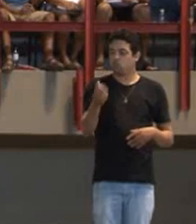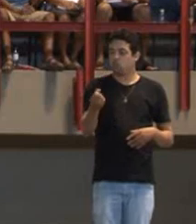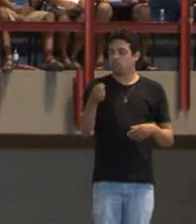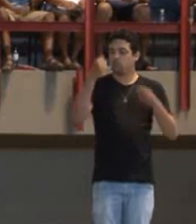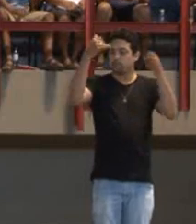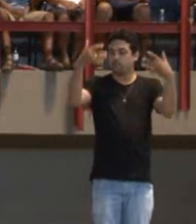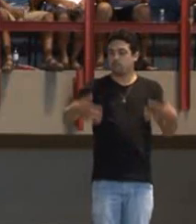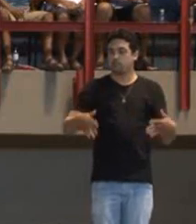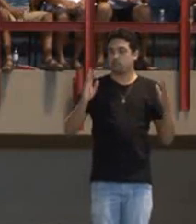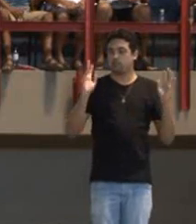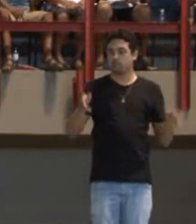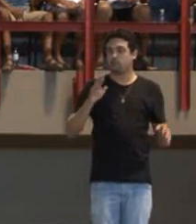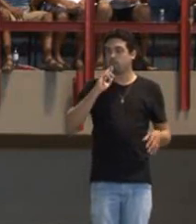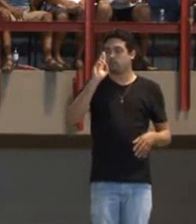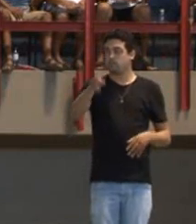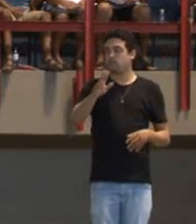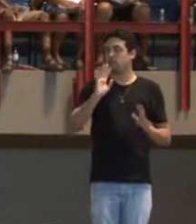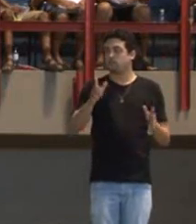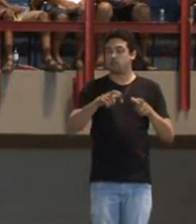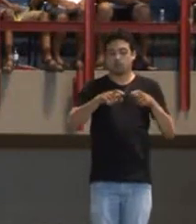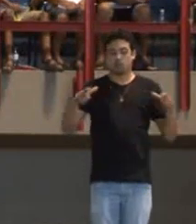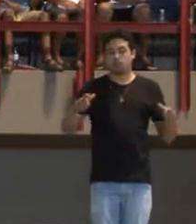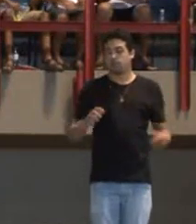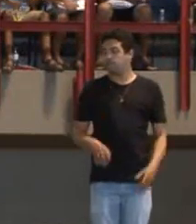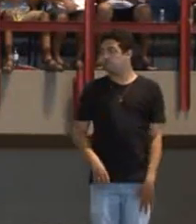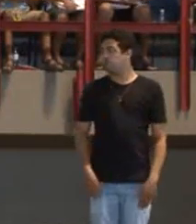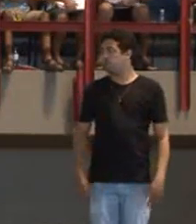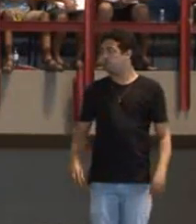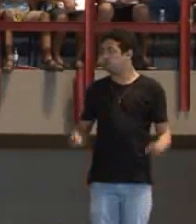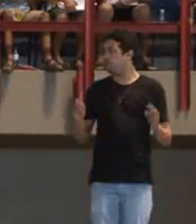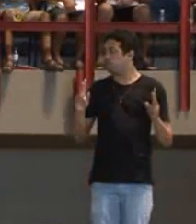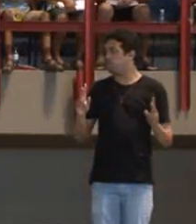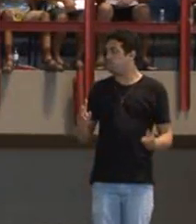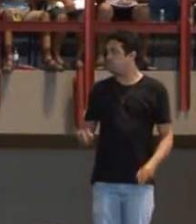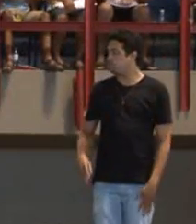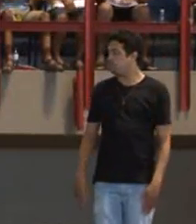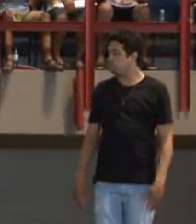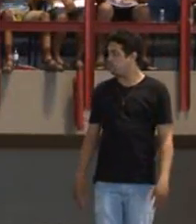sobre isso, né? Se ficar ligado, a maioria deles também consome. Beleza?